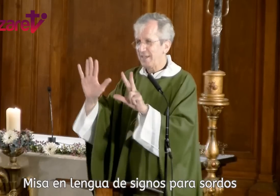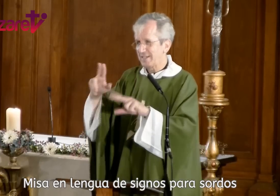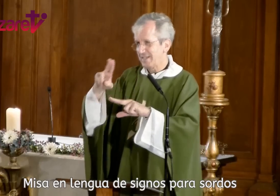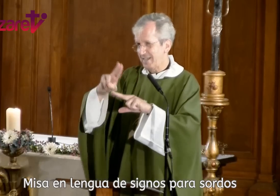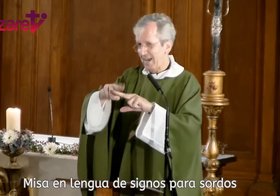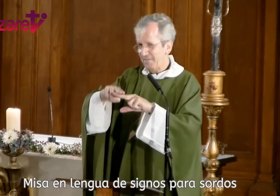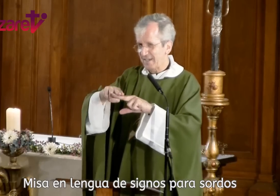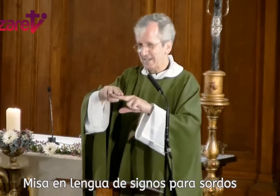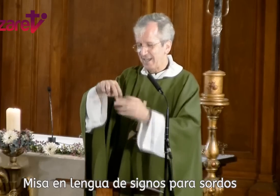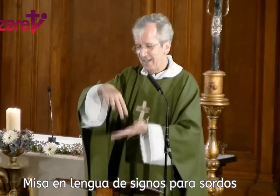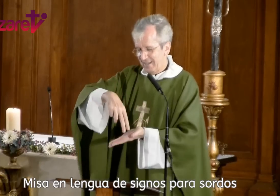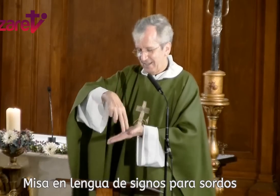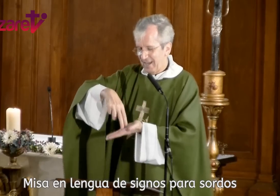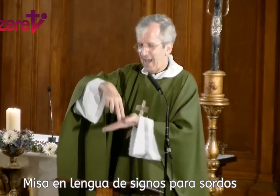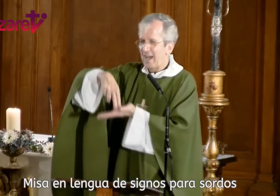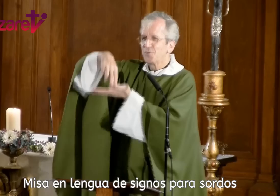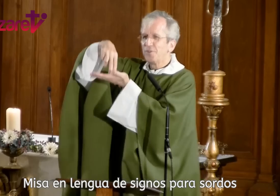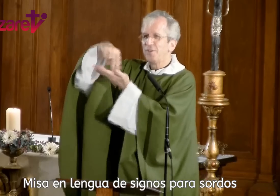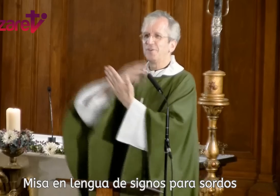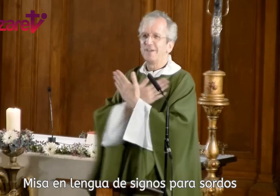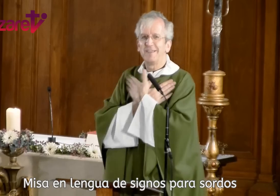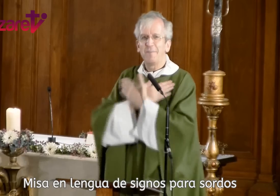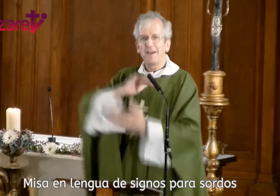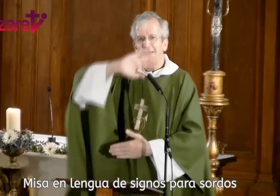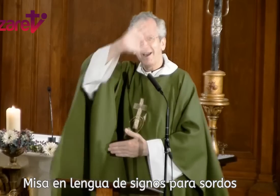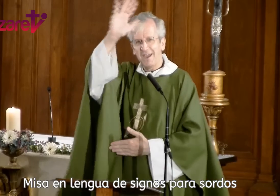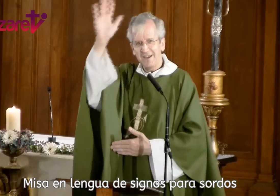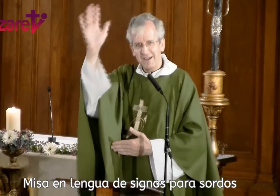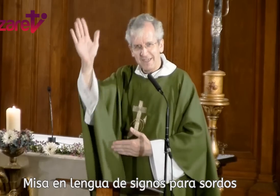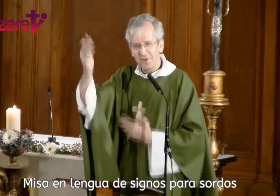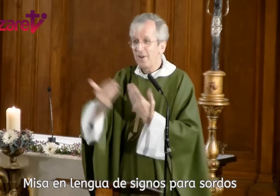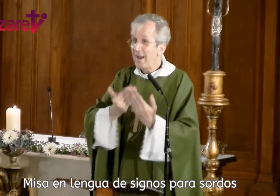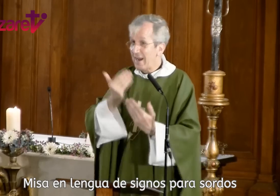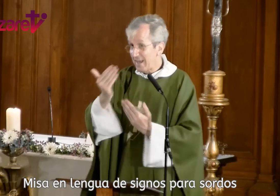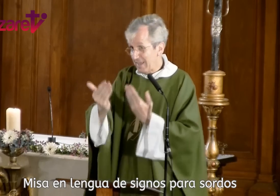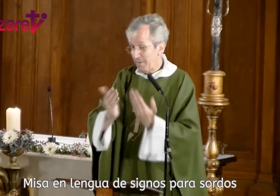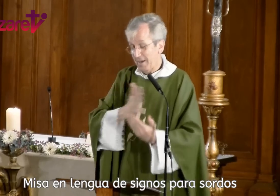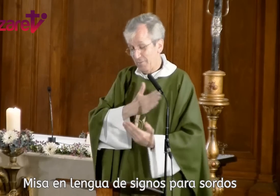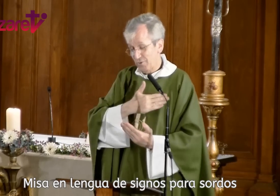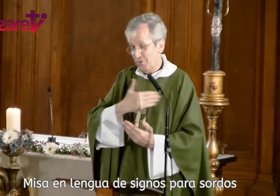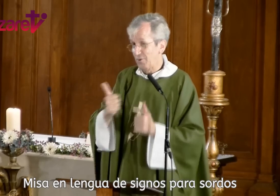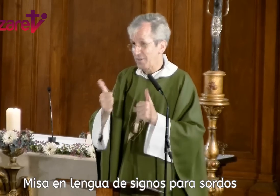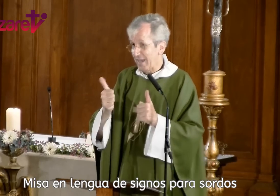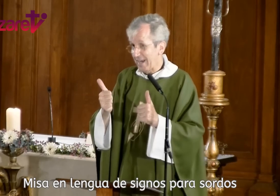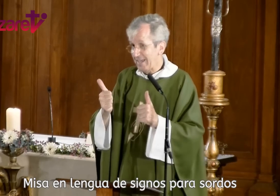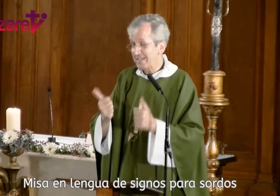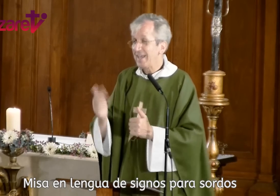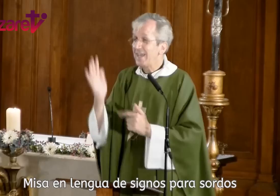días, será la fiesta de la Asunción de María en el cielo. La celebraremos, los que queráis,